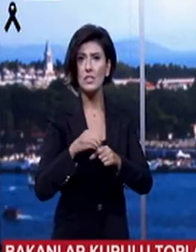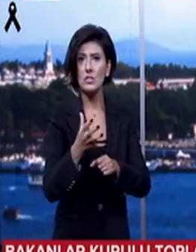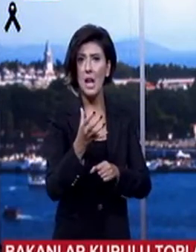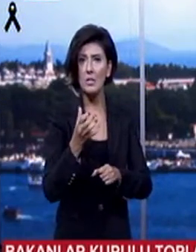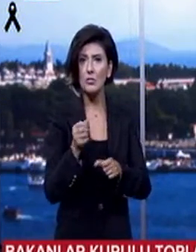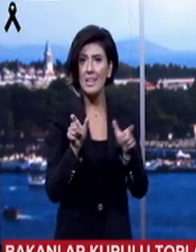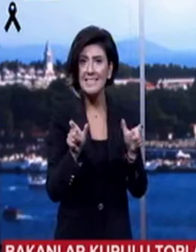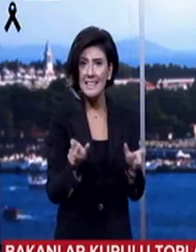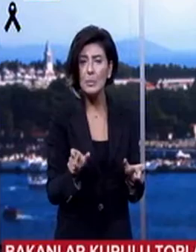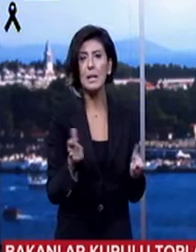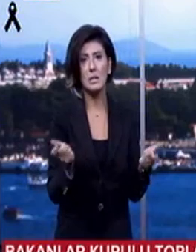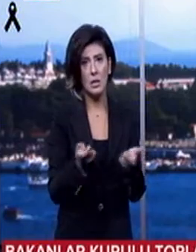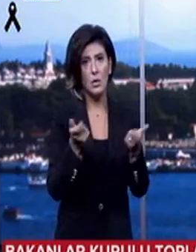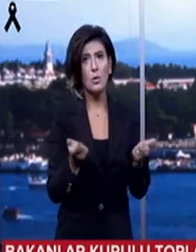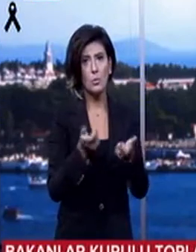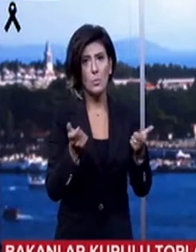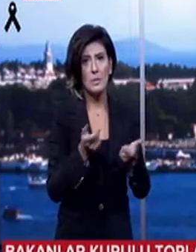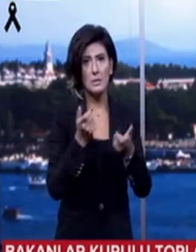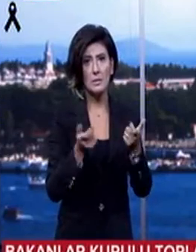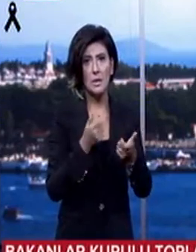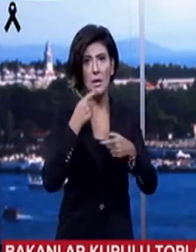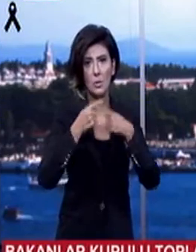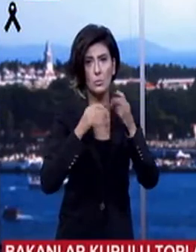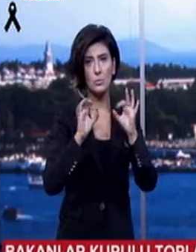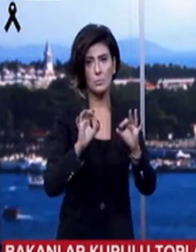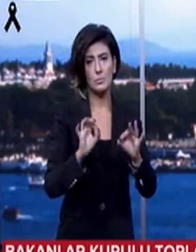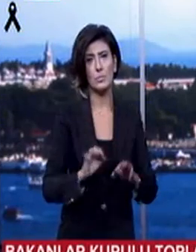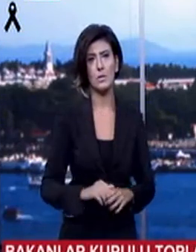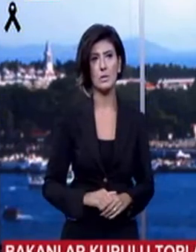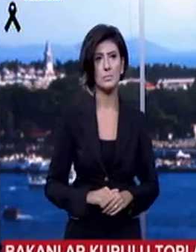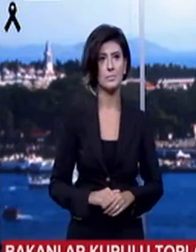için alınacak tedbirler de toplantı gündeminde.